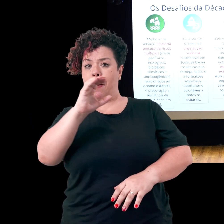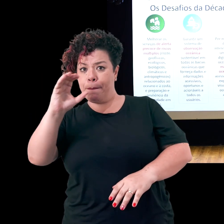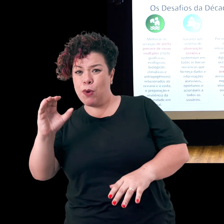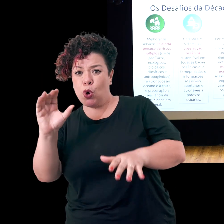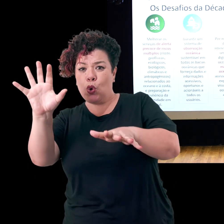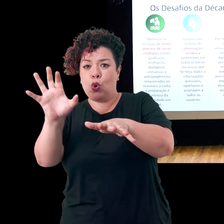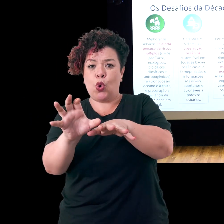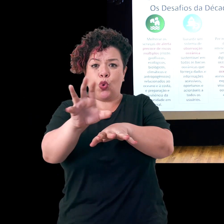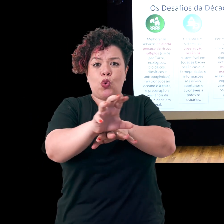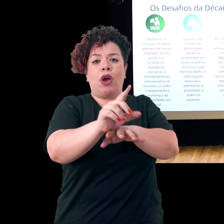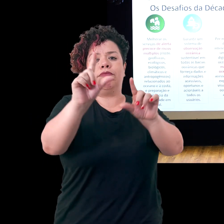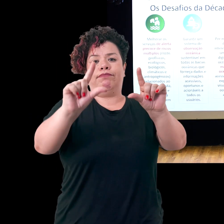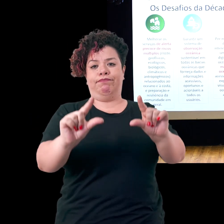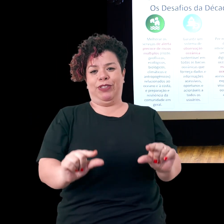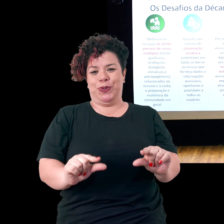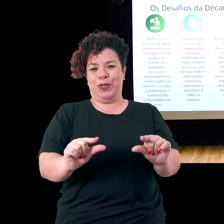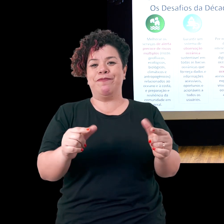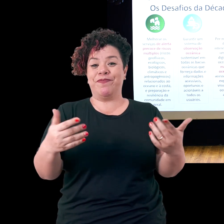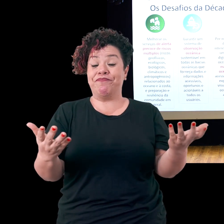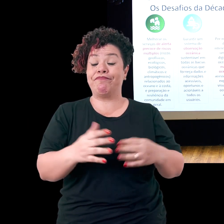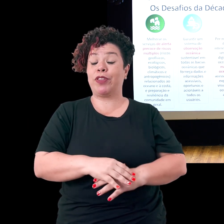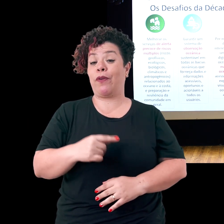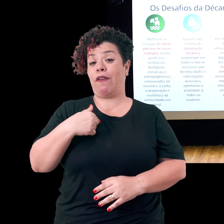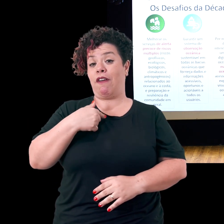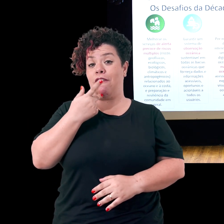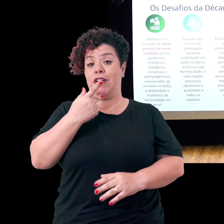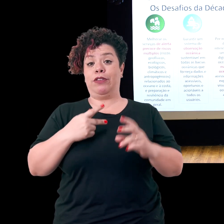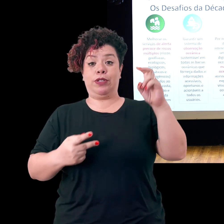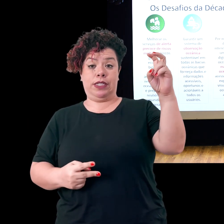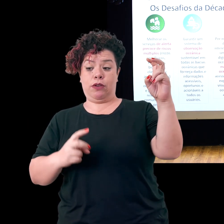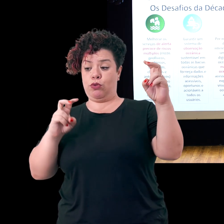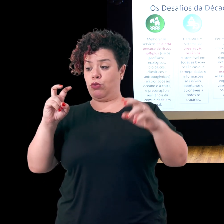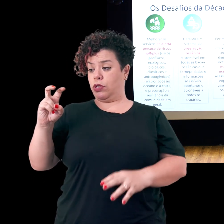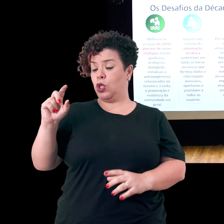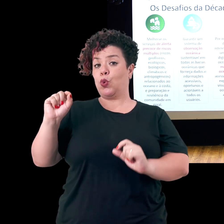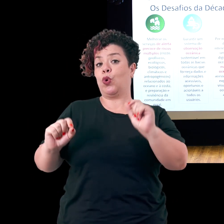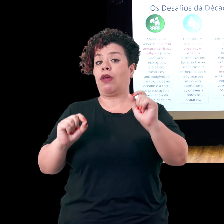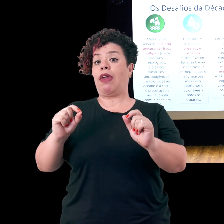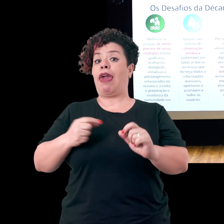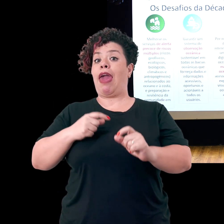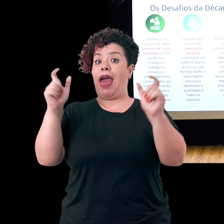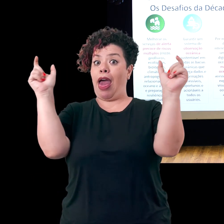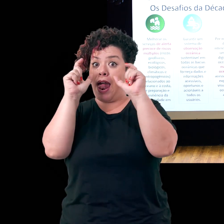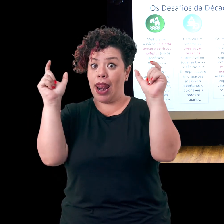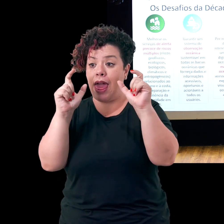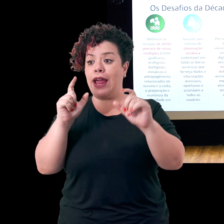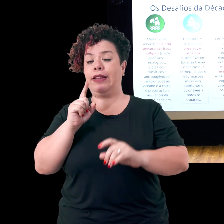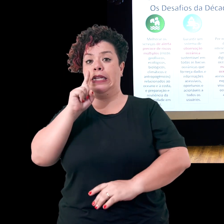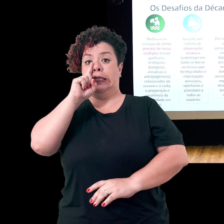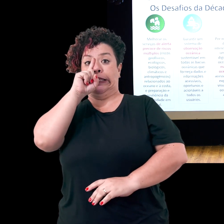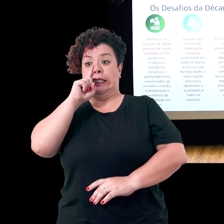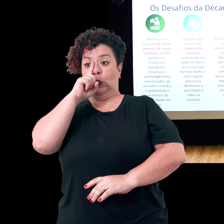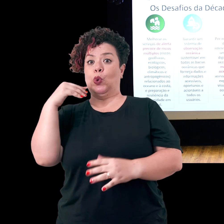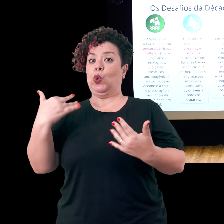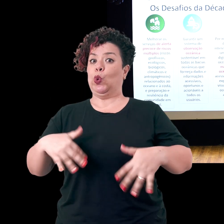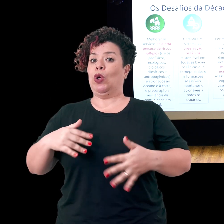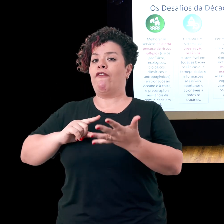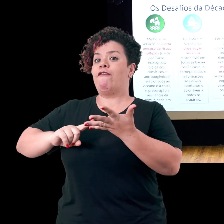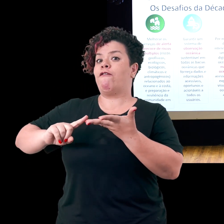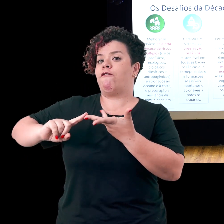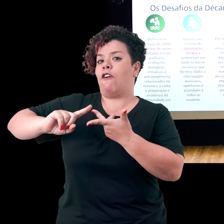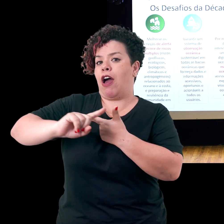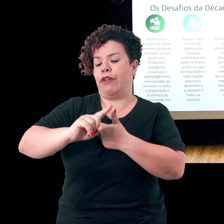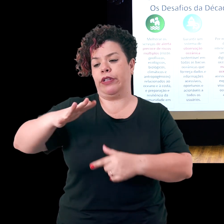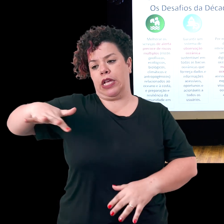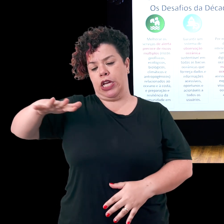5, esses aqui são os outros 5. A gente está falando de alerta precoce de riscos múltiplos. Não é muito o caso